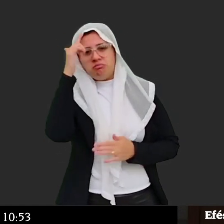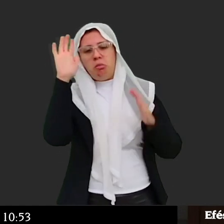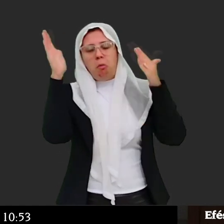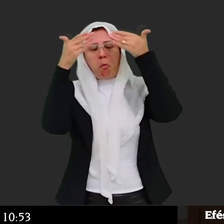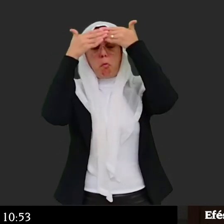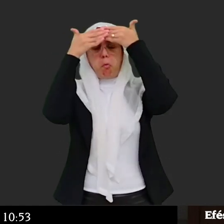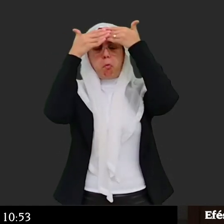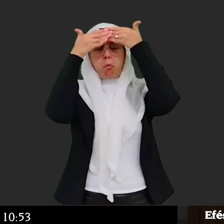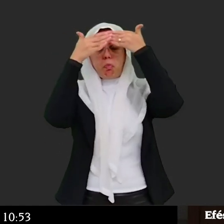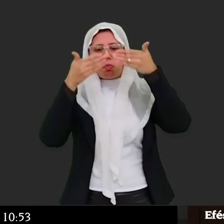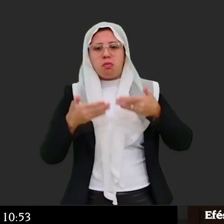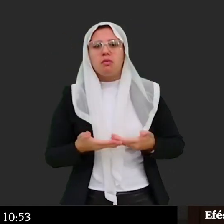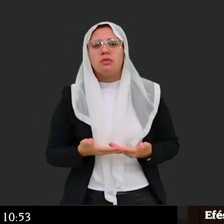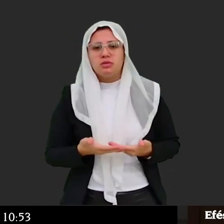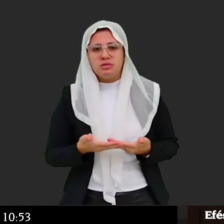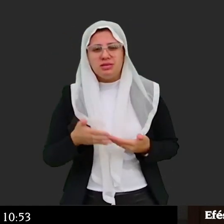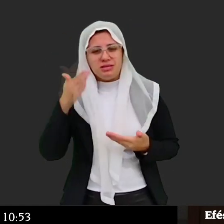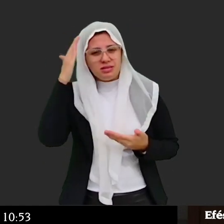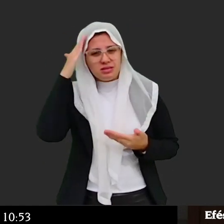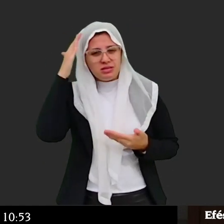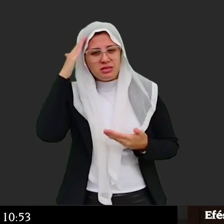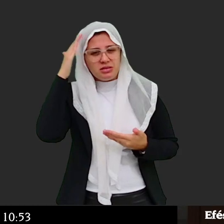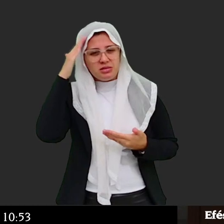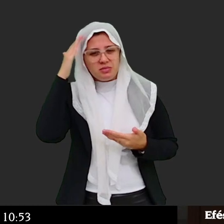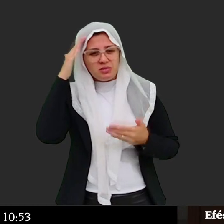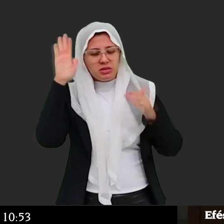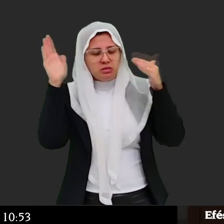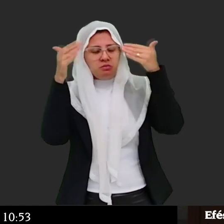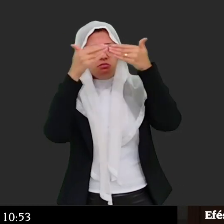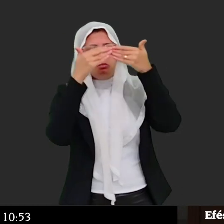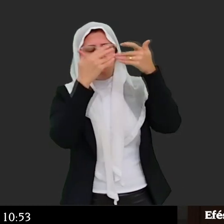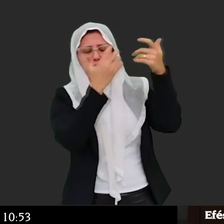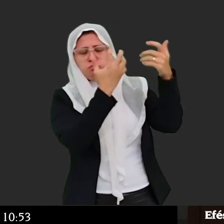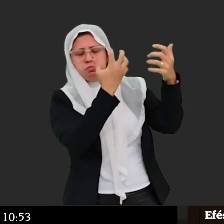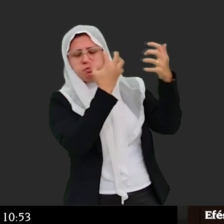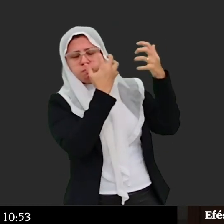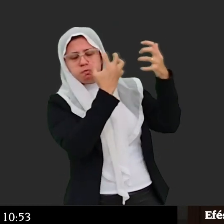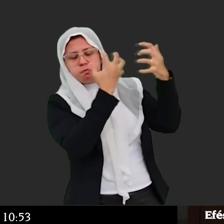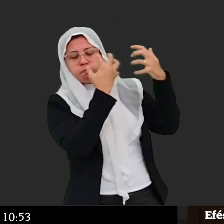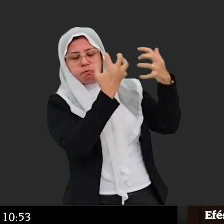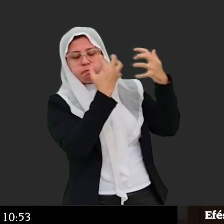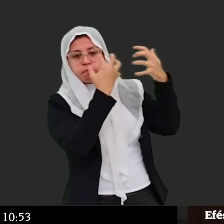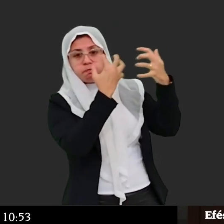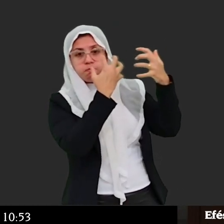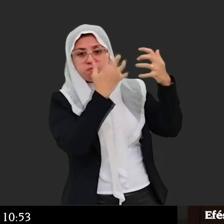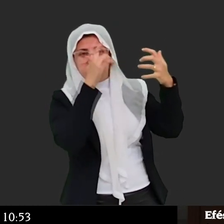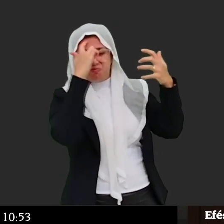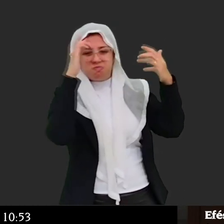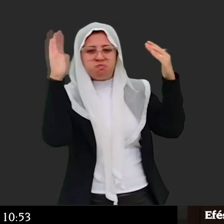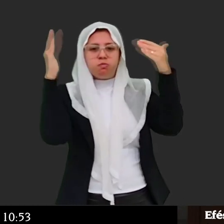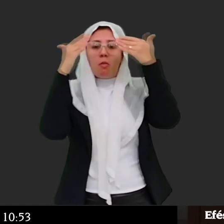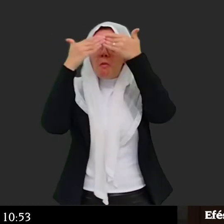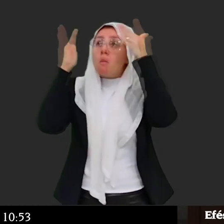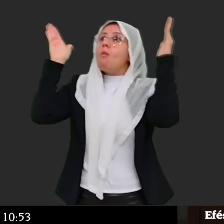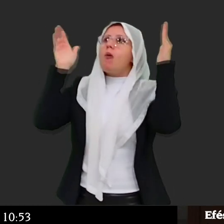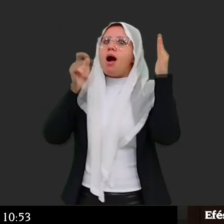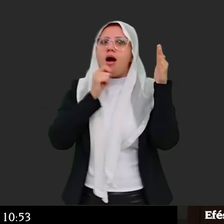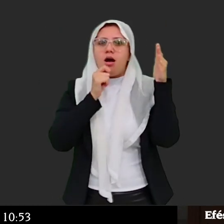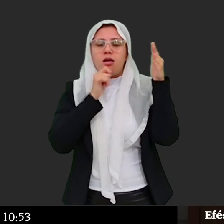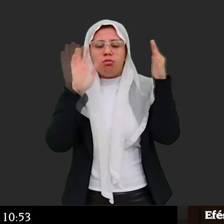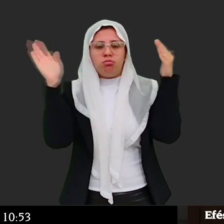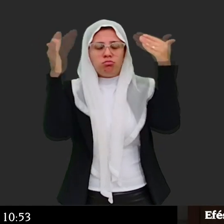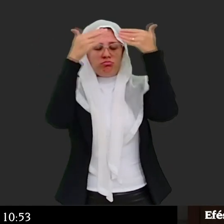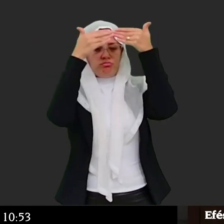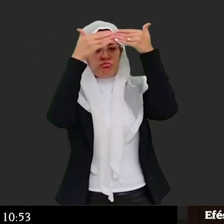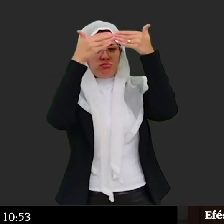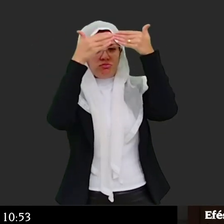entenebrecer é escurecer, são trevas, coberto pelas trevas no entendimento. E também vivem